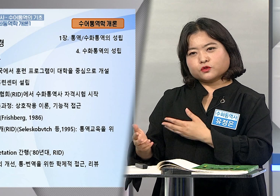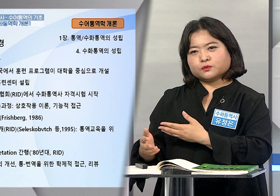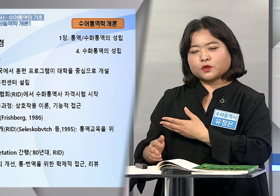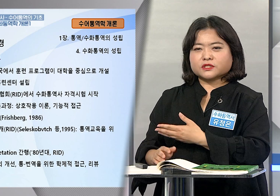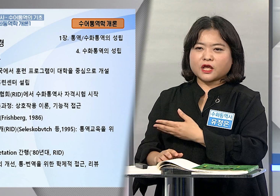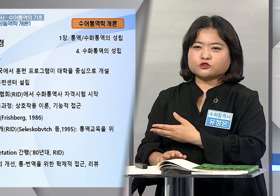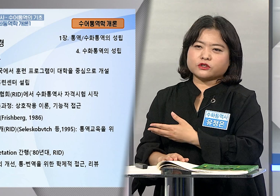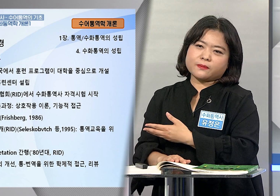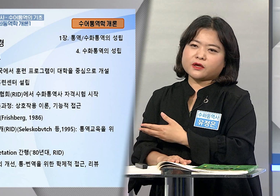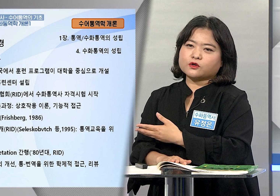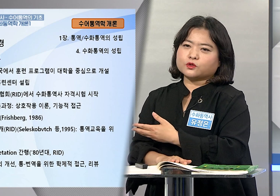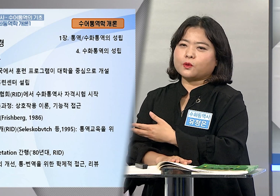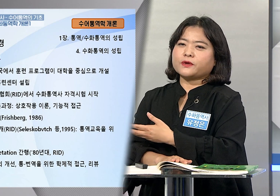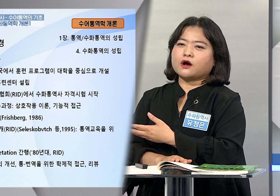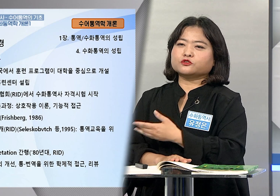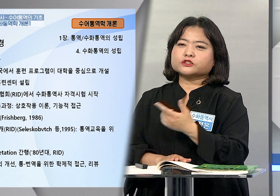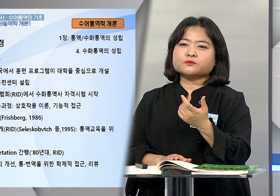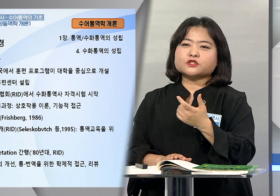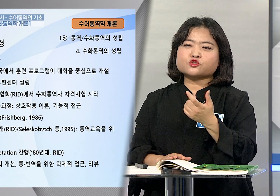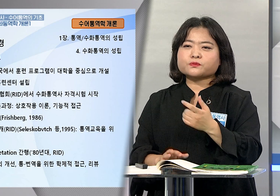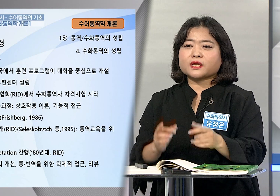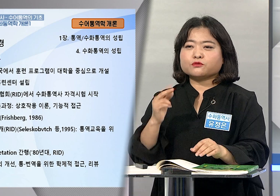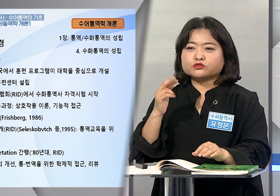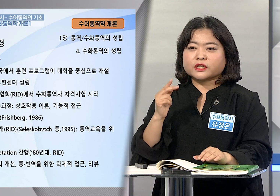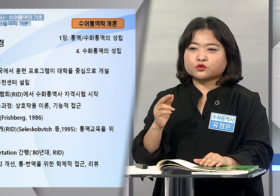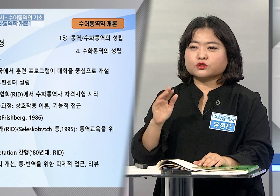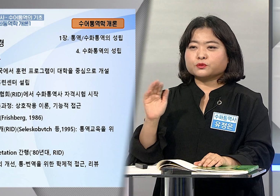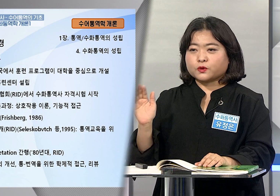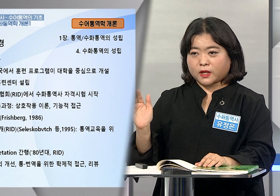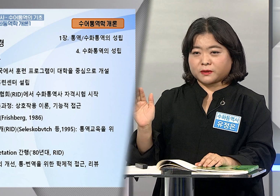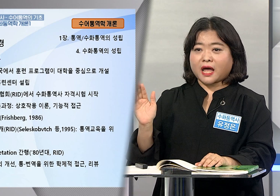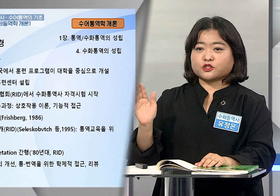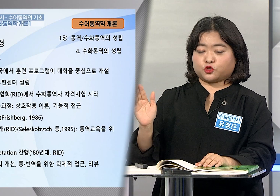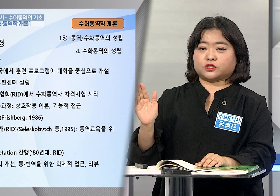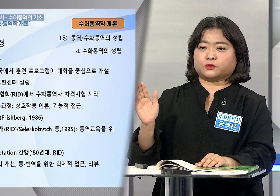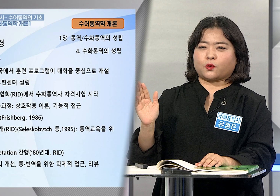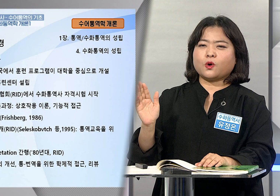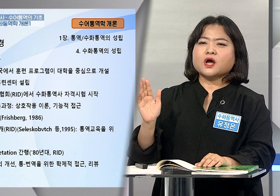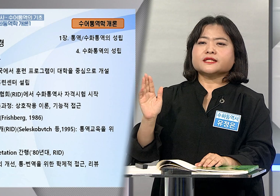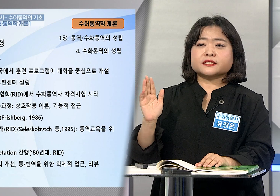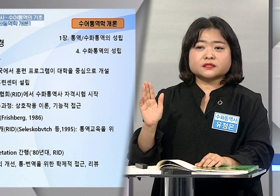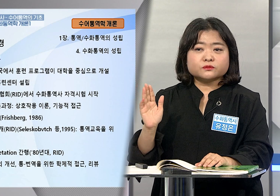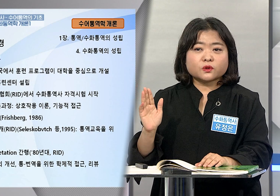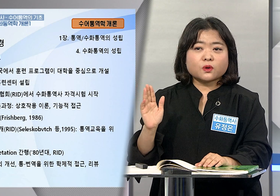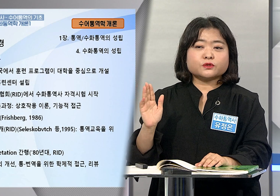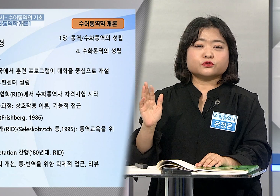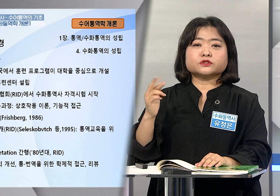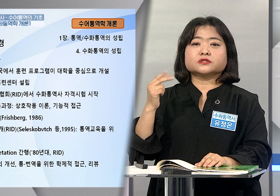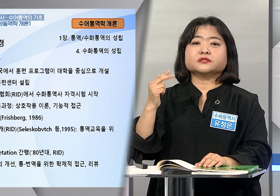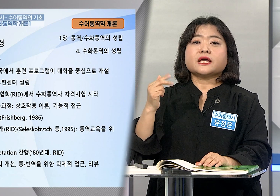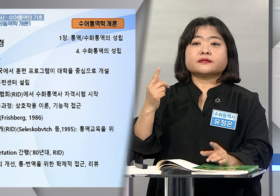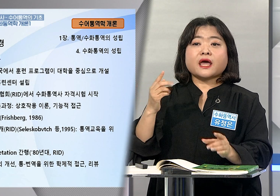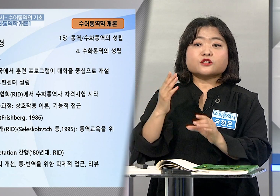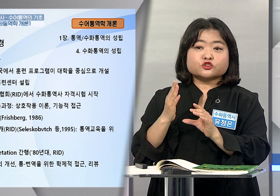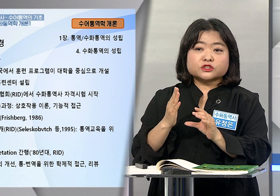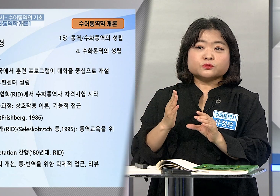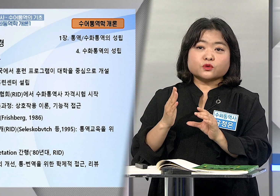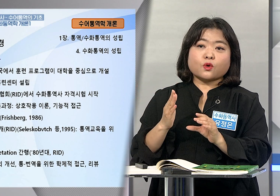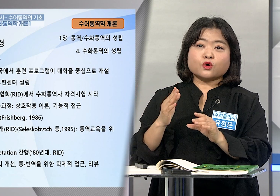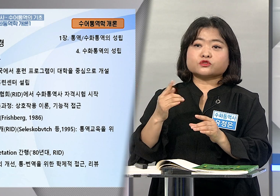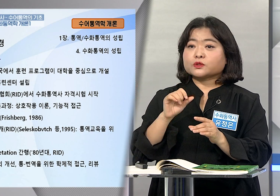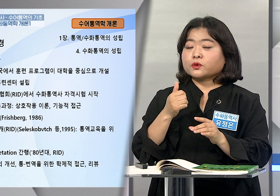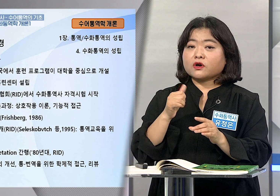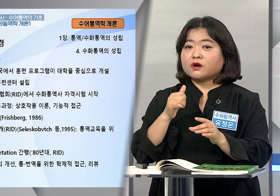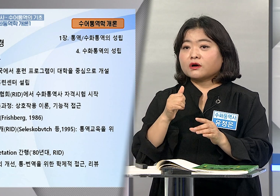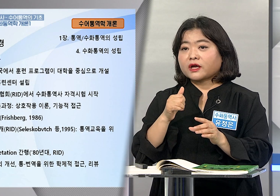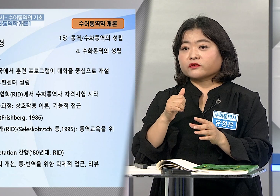우리나라 연구를 보기 전에 국외 배경으로 보면 60년대 중반에 미국에서 훈련 프로그램이 대학 중심으로, 지금도 미국은 대학